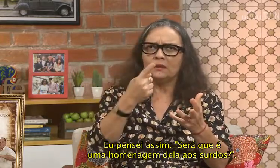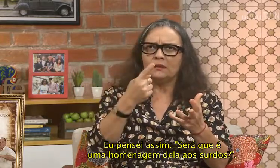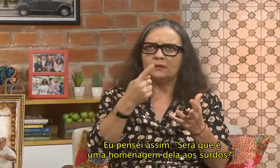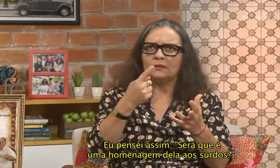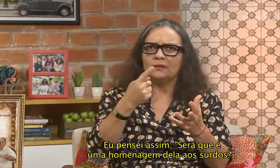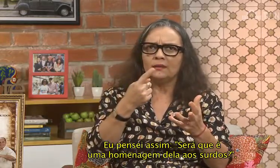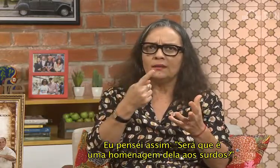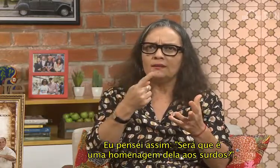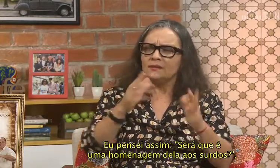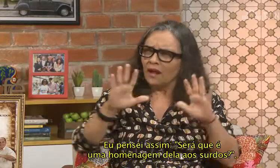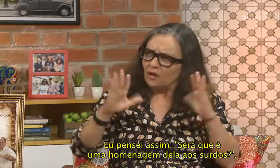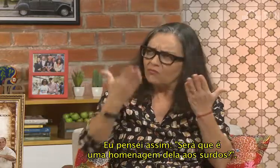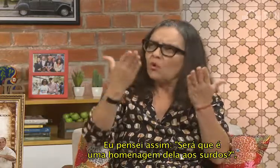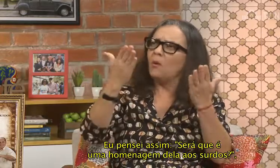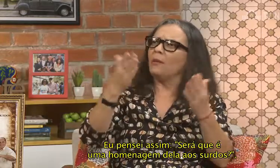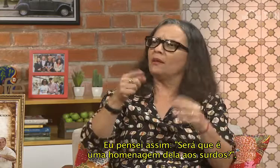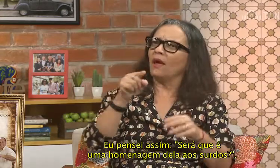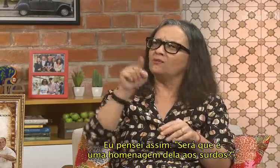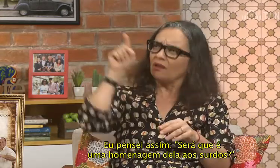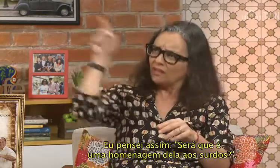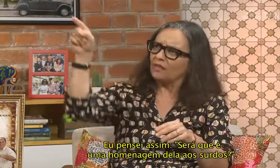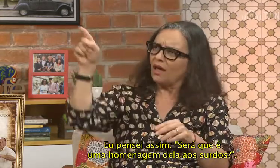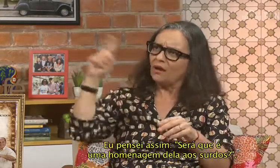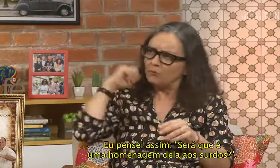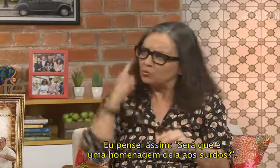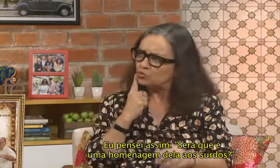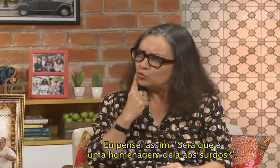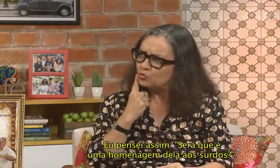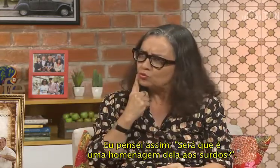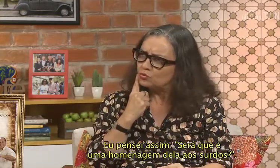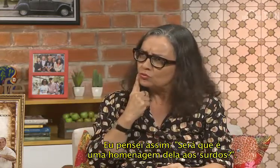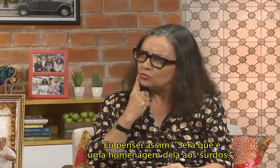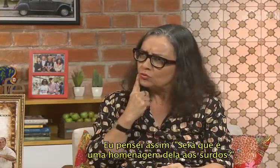pensei assim Será que é uma homenagem dela aos surdos?